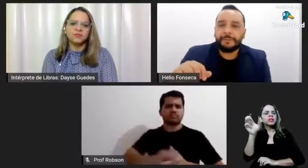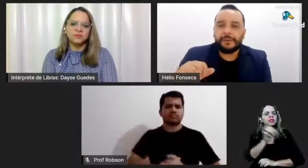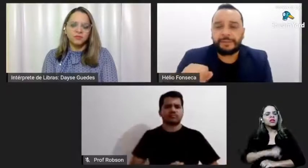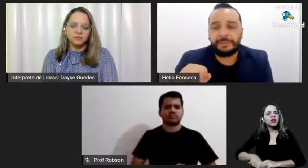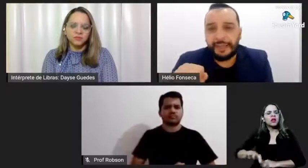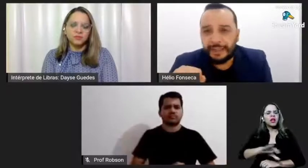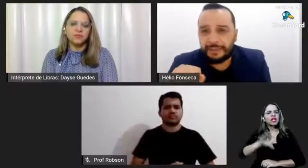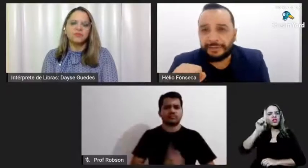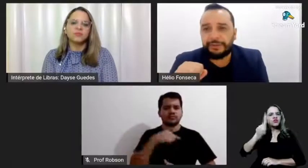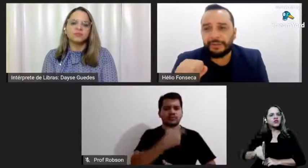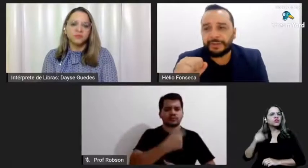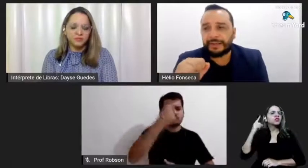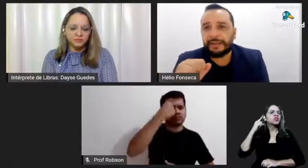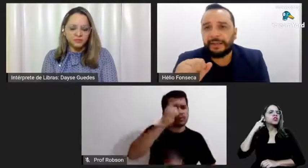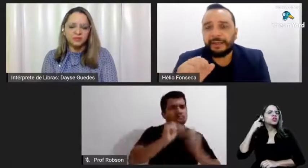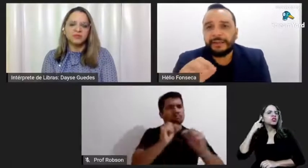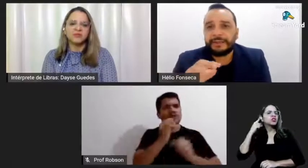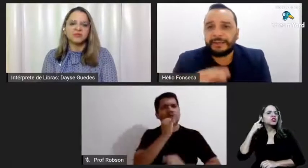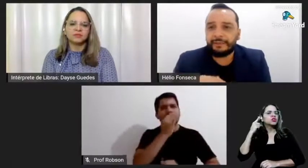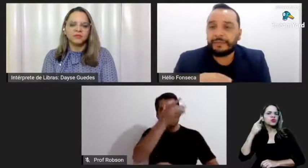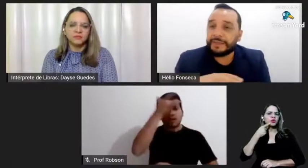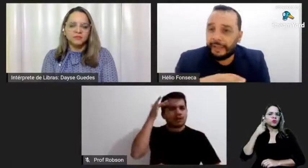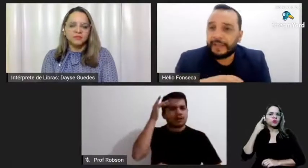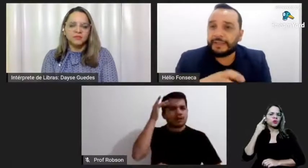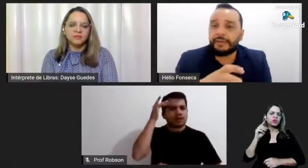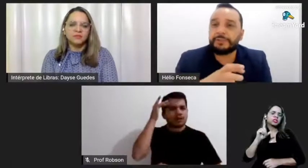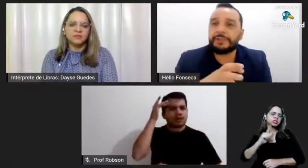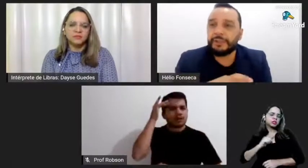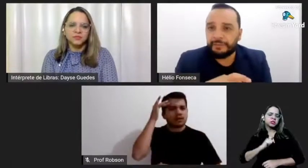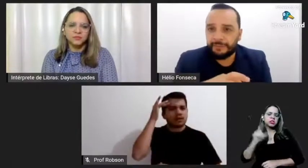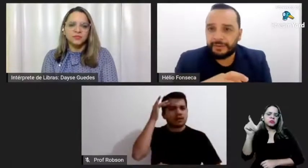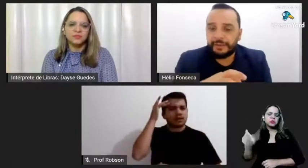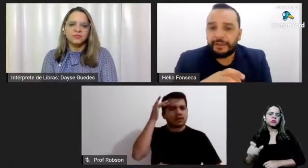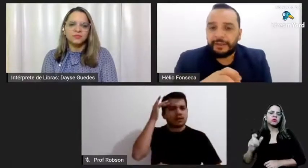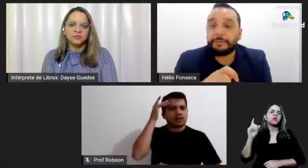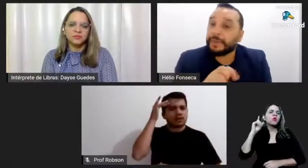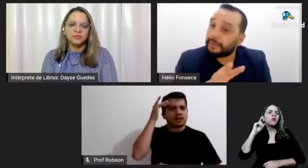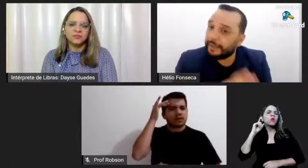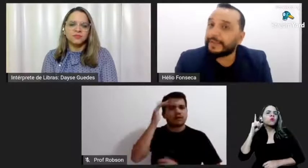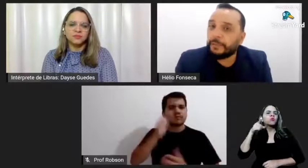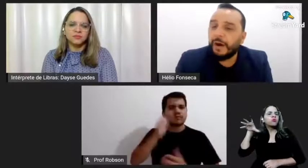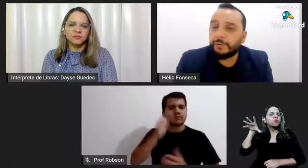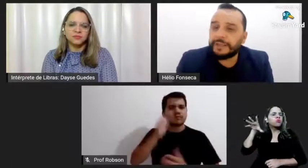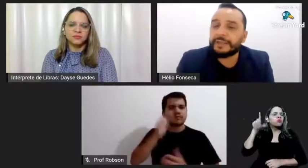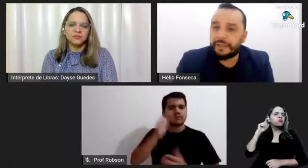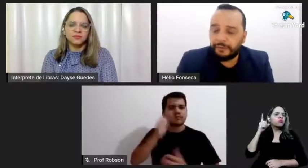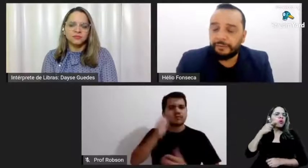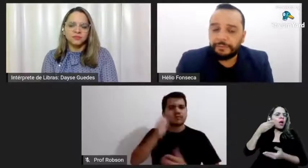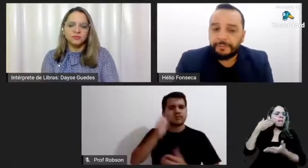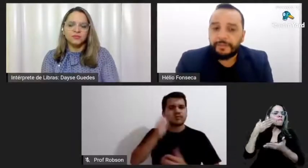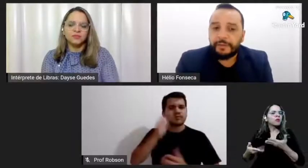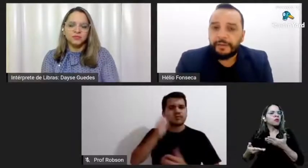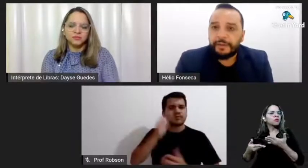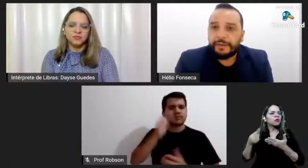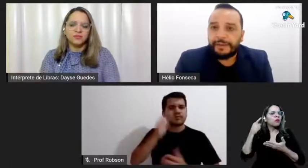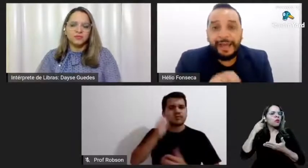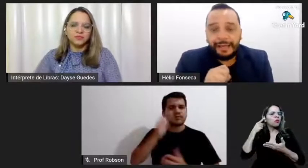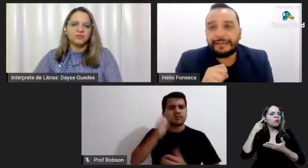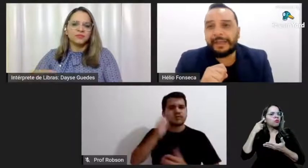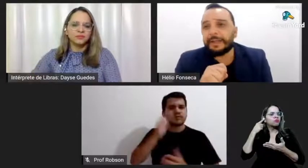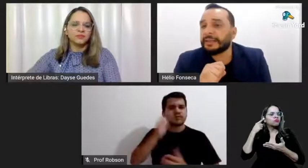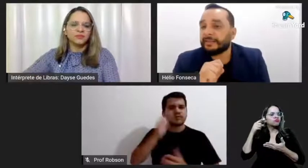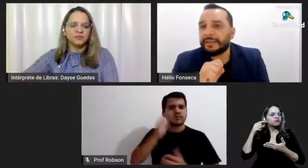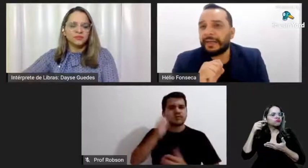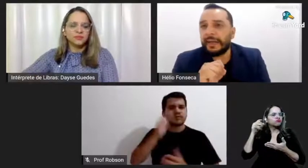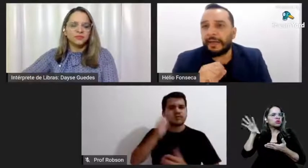auditivas. Nós temos aquelas pessoas que são deficientes auditivos, que perderam a audição, e